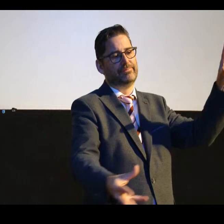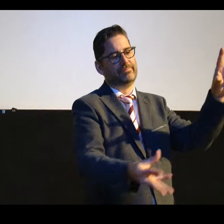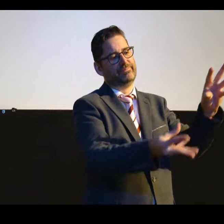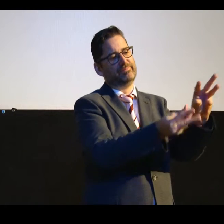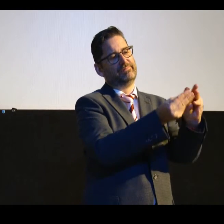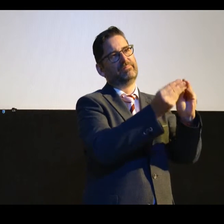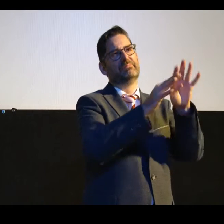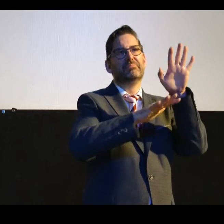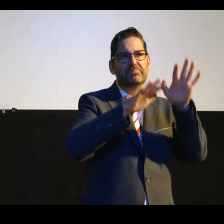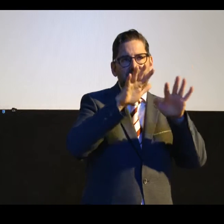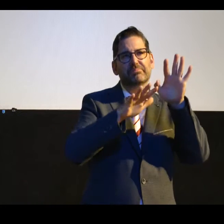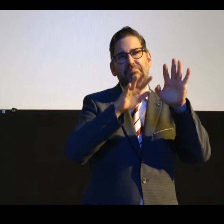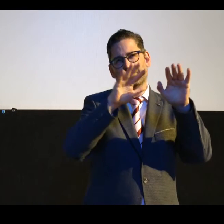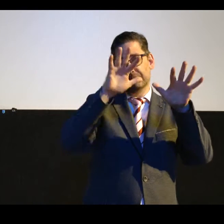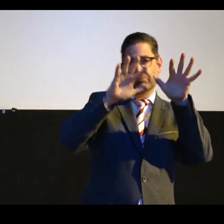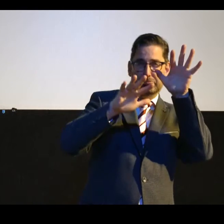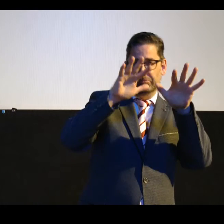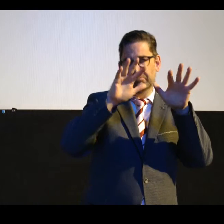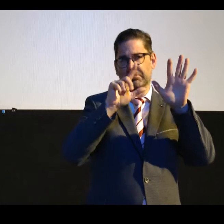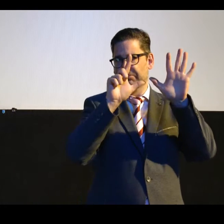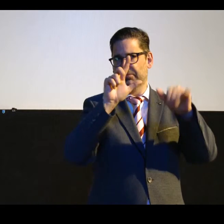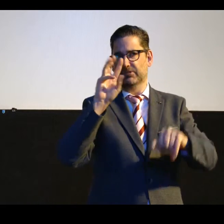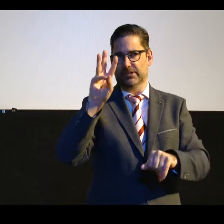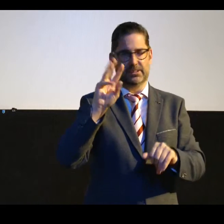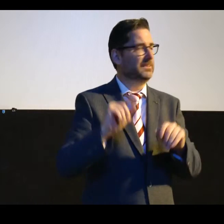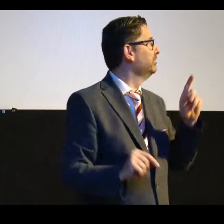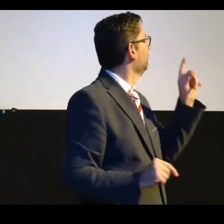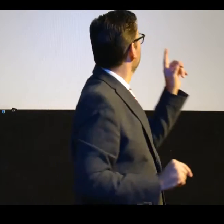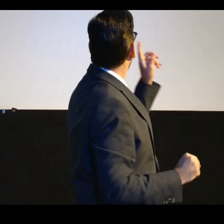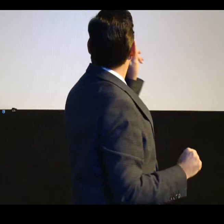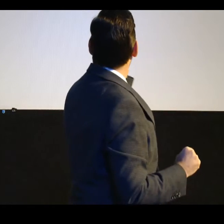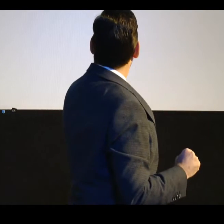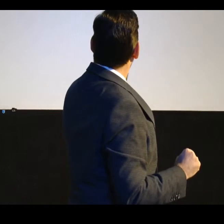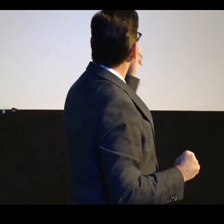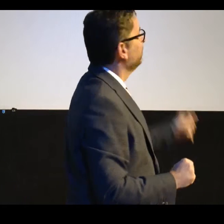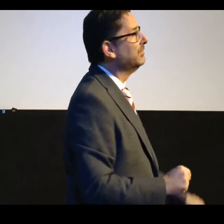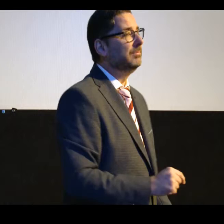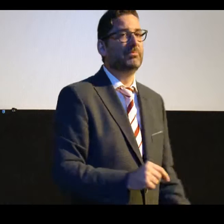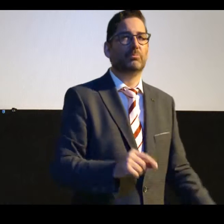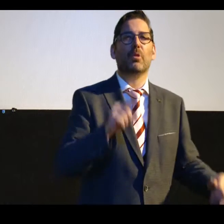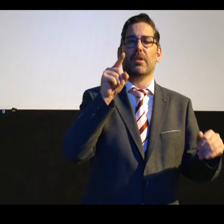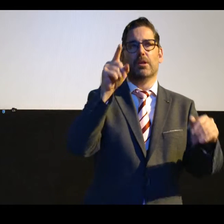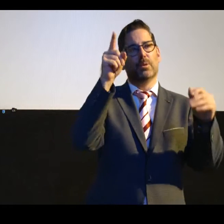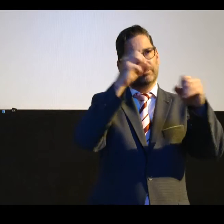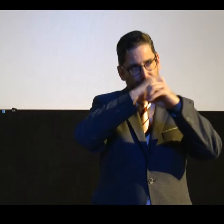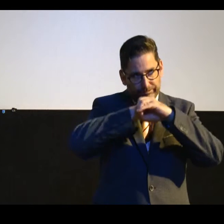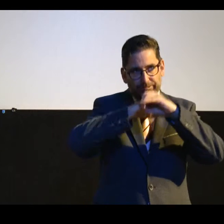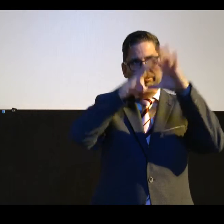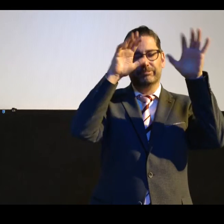En cuanto a los ratios de personas sordas por intérprete. Entonces, pero podemos hablar más o menos